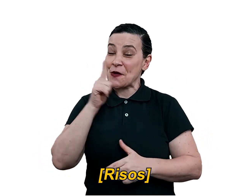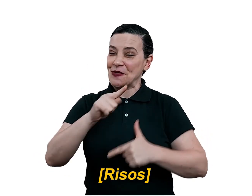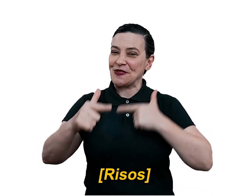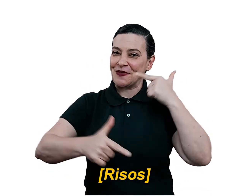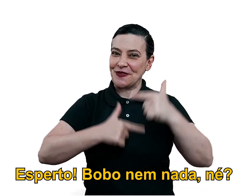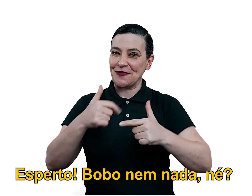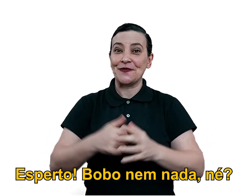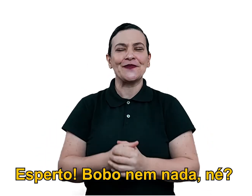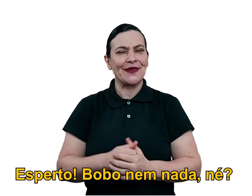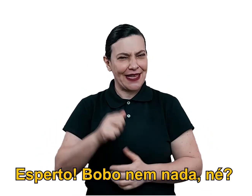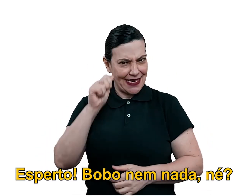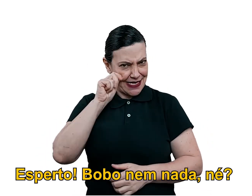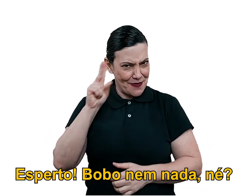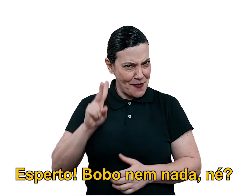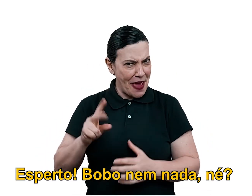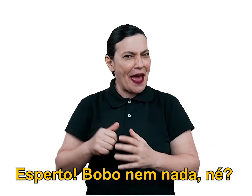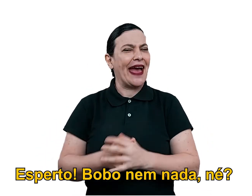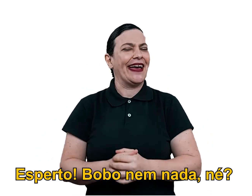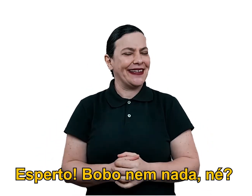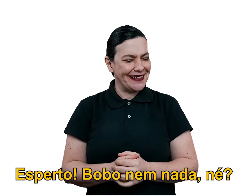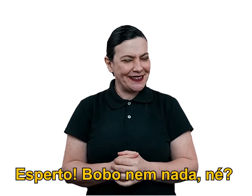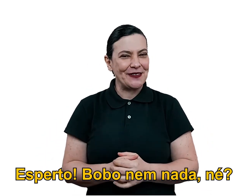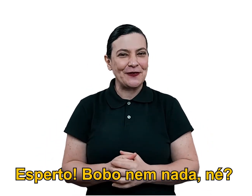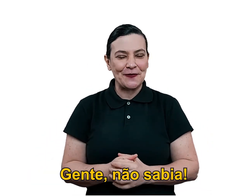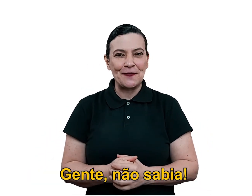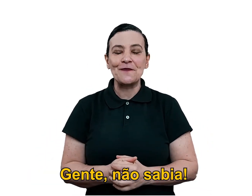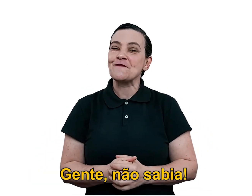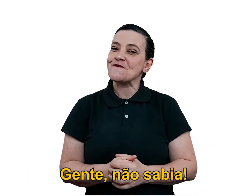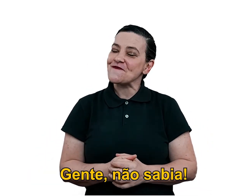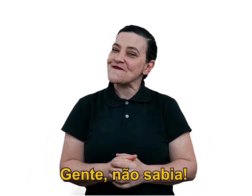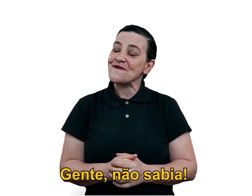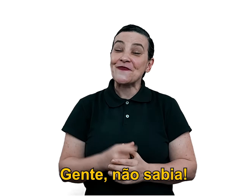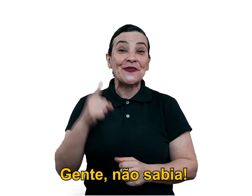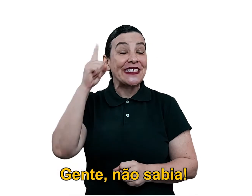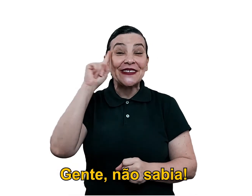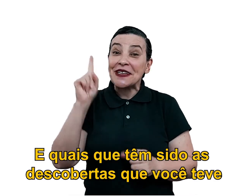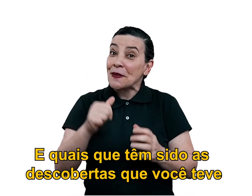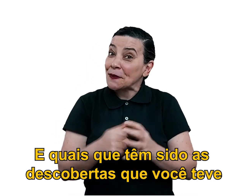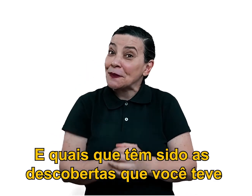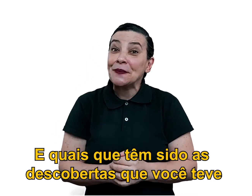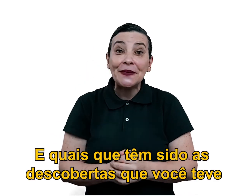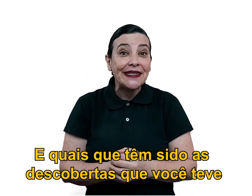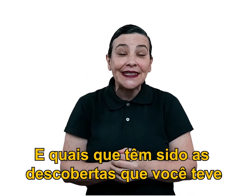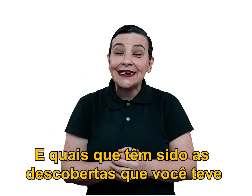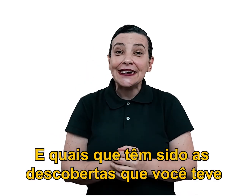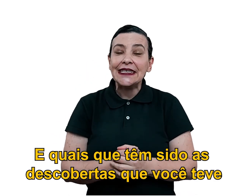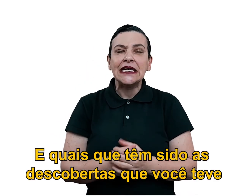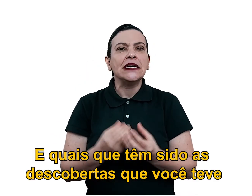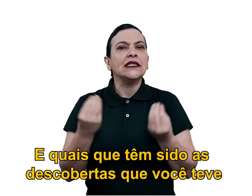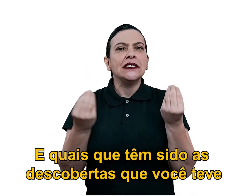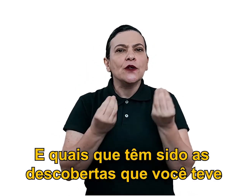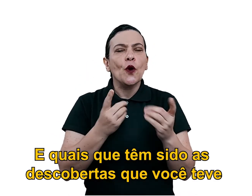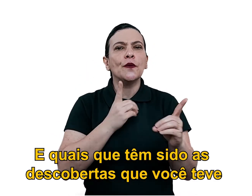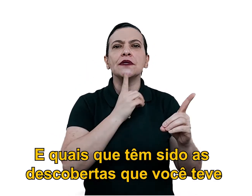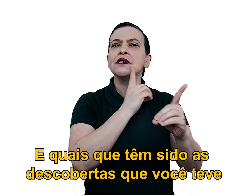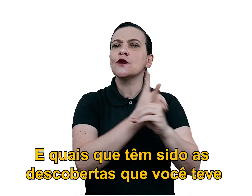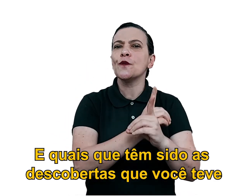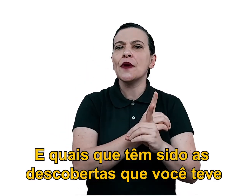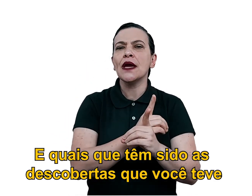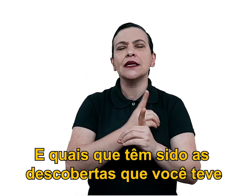Sim. Esperto, bobo nem nada, né? Gente, não sabia. E quais que têm sido, assim, as descobertas que você teve